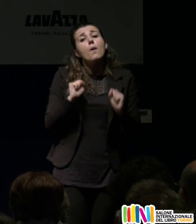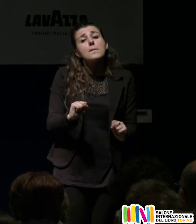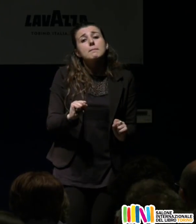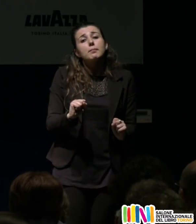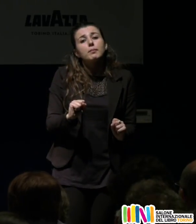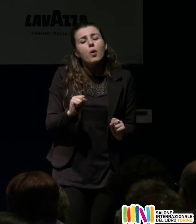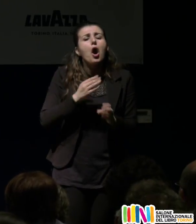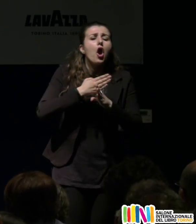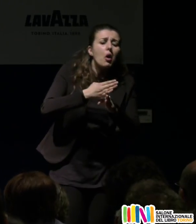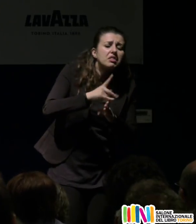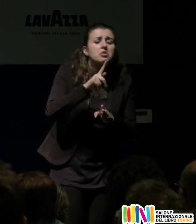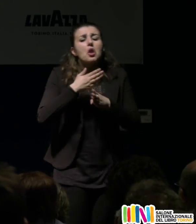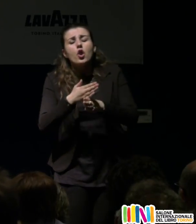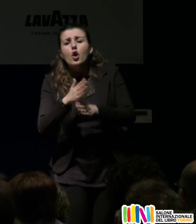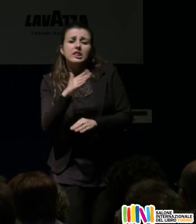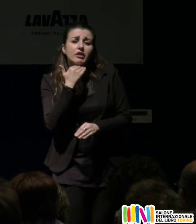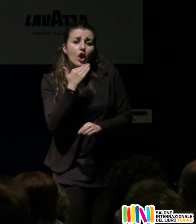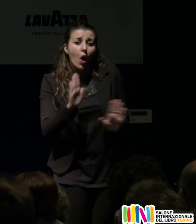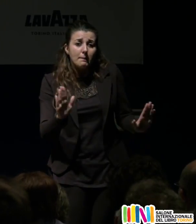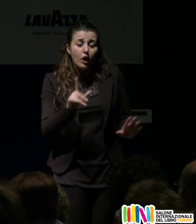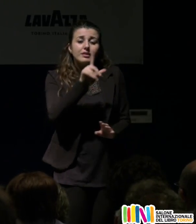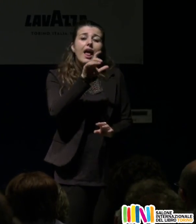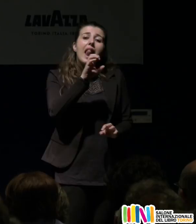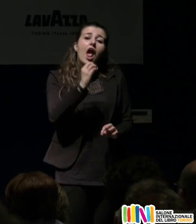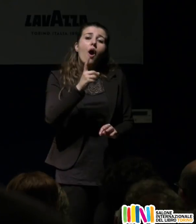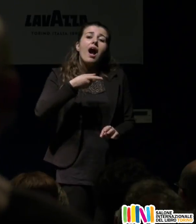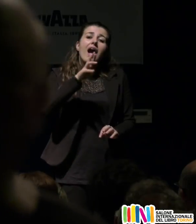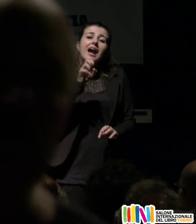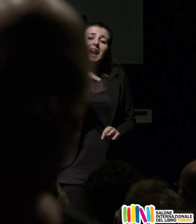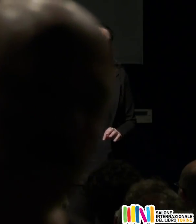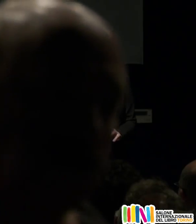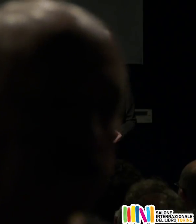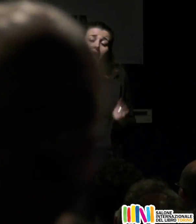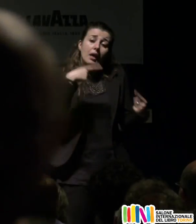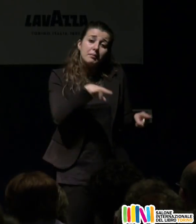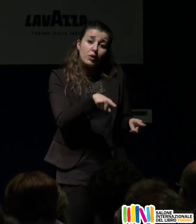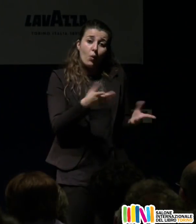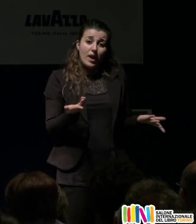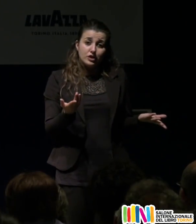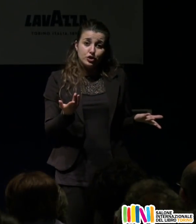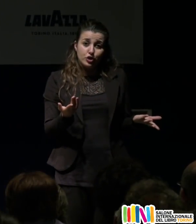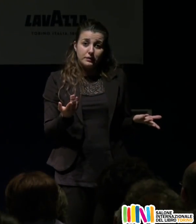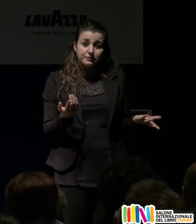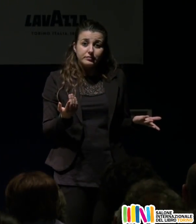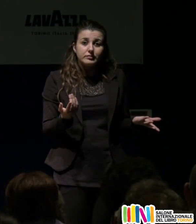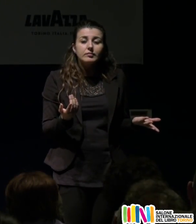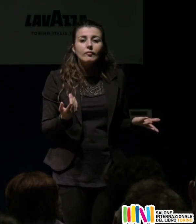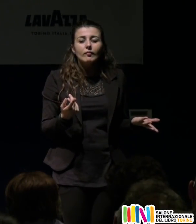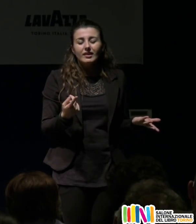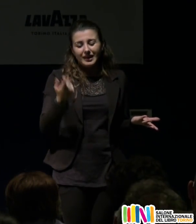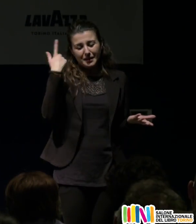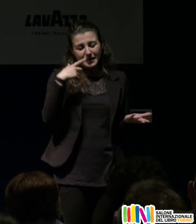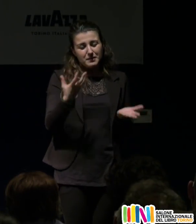condivide o no quello che si sta dicendo leogrande questo dire di una persona il post che ha